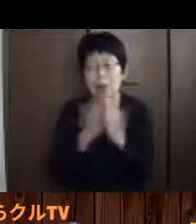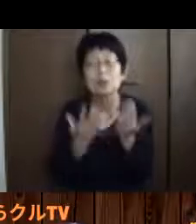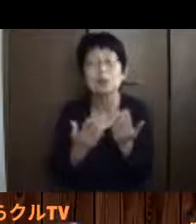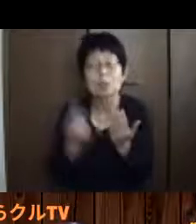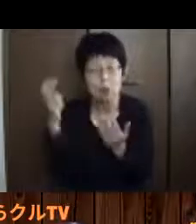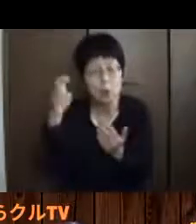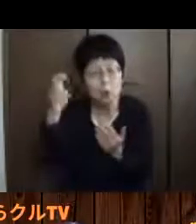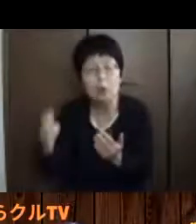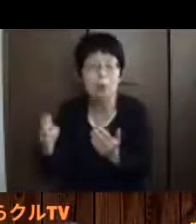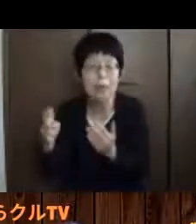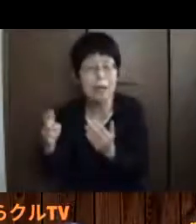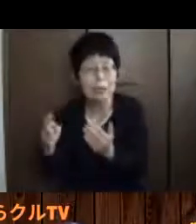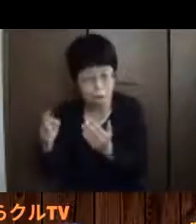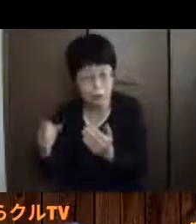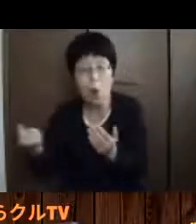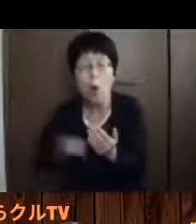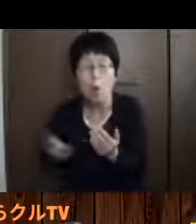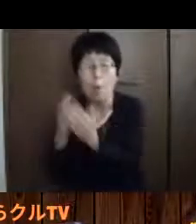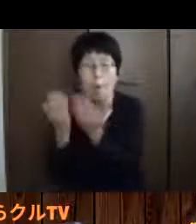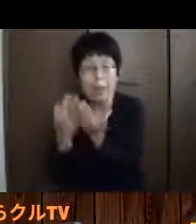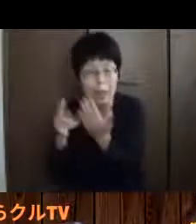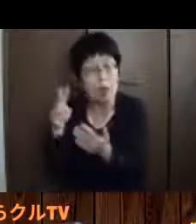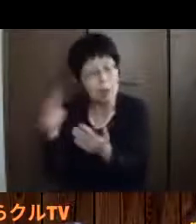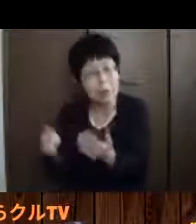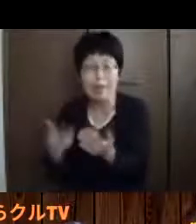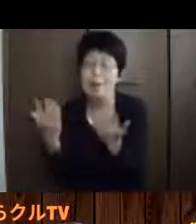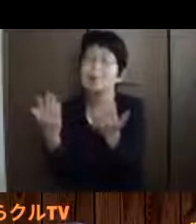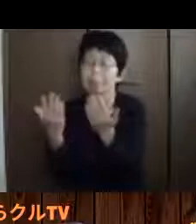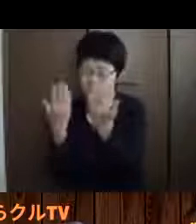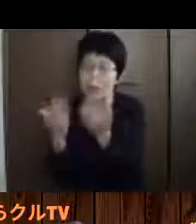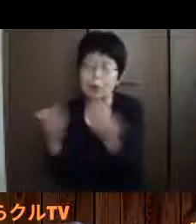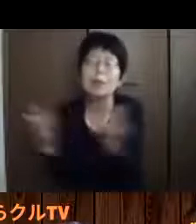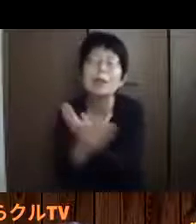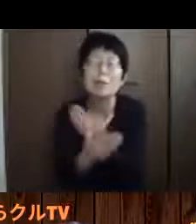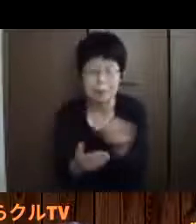じゃあ囲碁がお強いんですかね。 強いんです。 そうなんですね。うん、